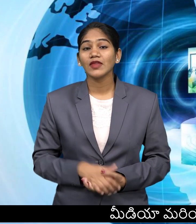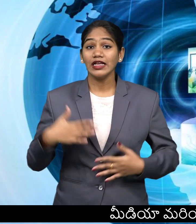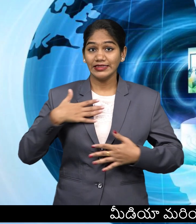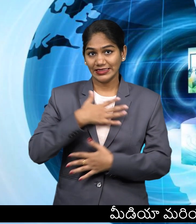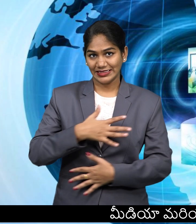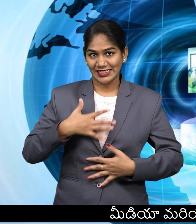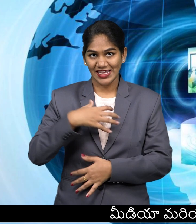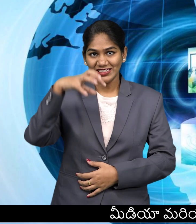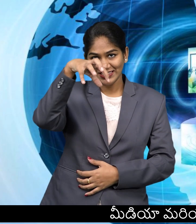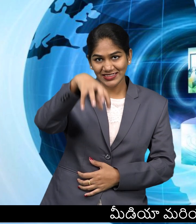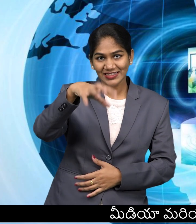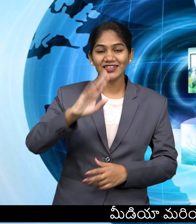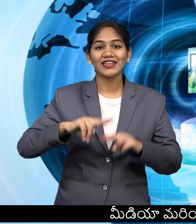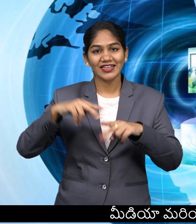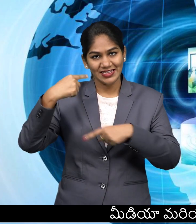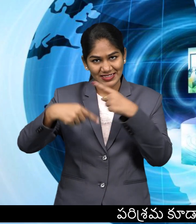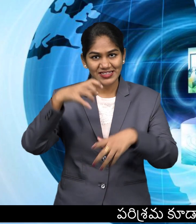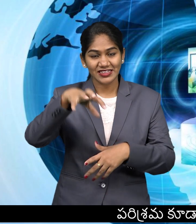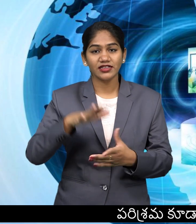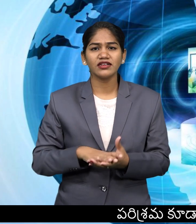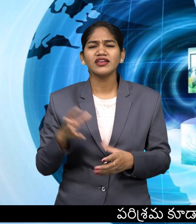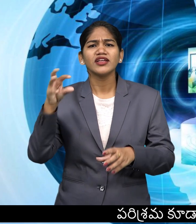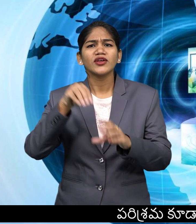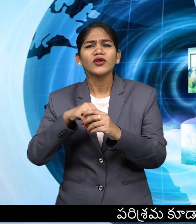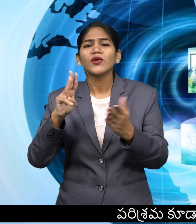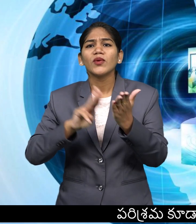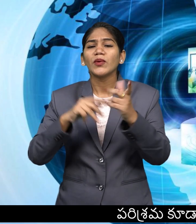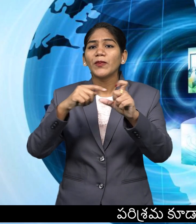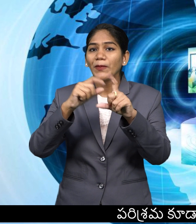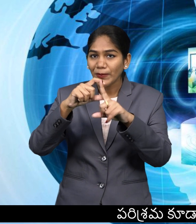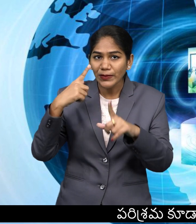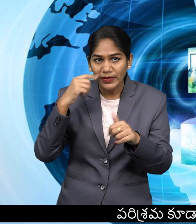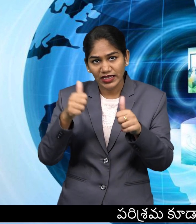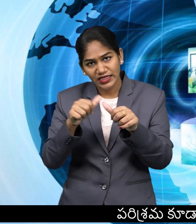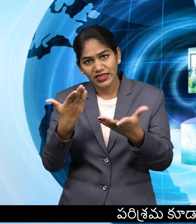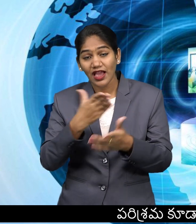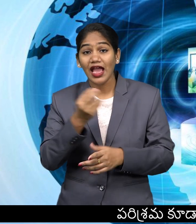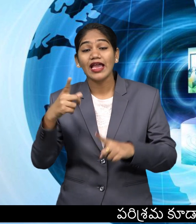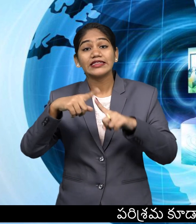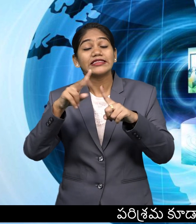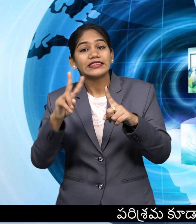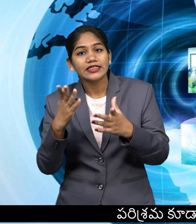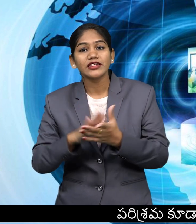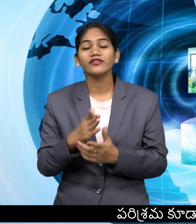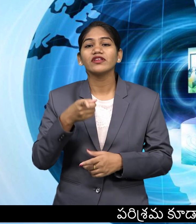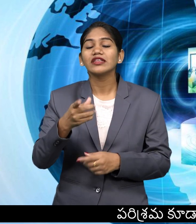మీడియా మరియు టెలివిజన్తో సహా వినోద పరిశ్రమ కూడా ఉద్యోగాలను సృష్టిస్తుంది.